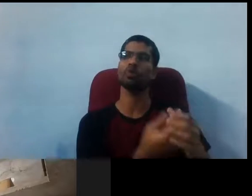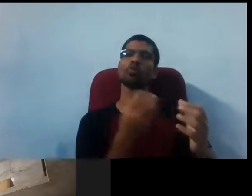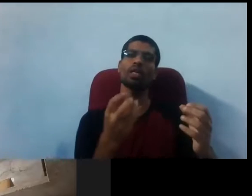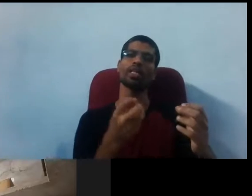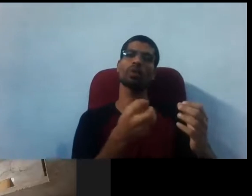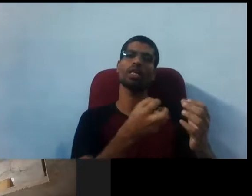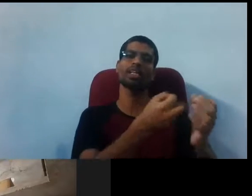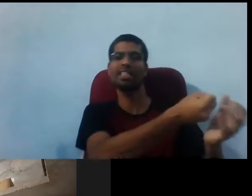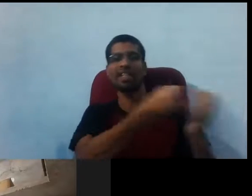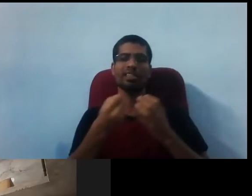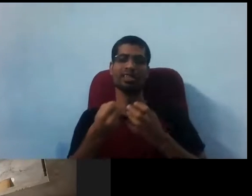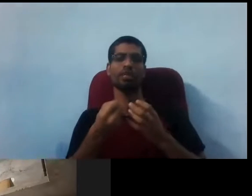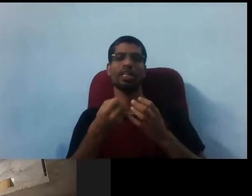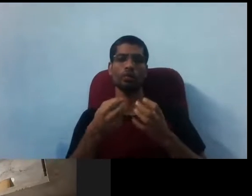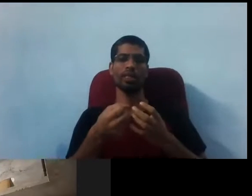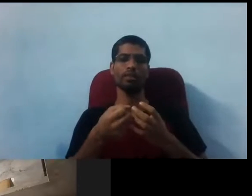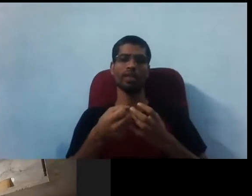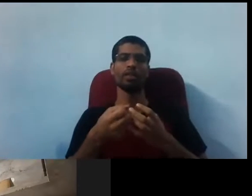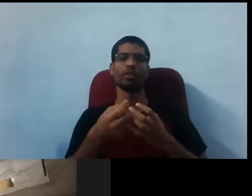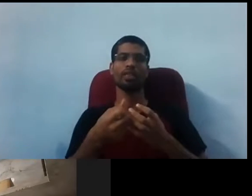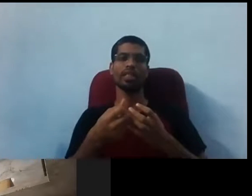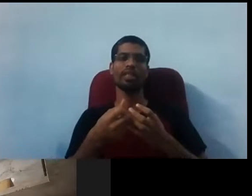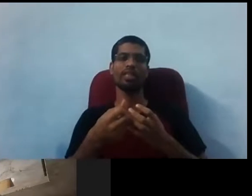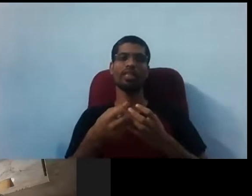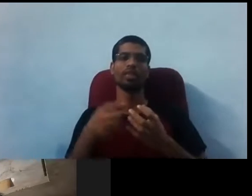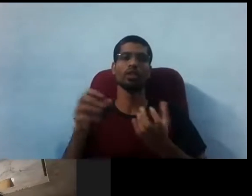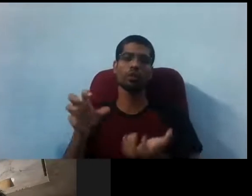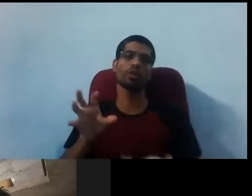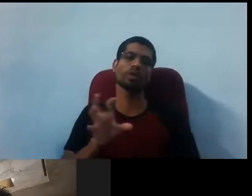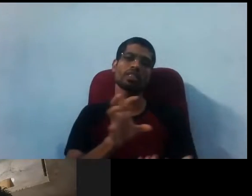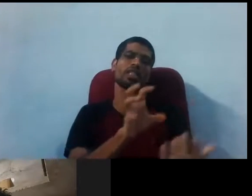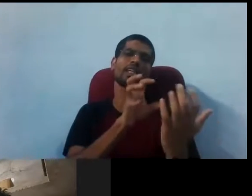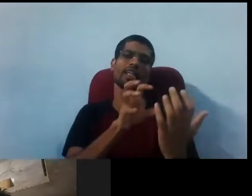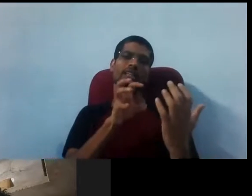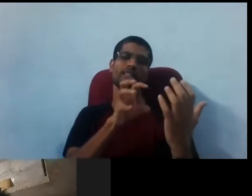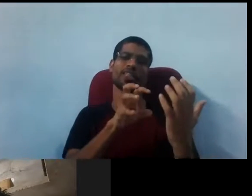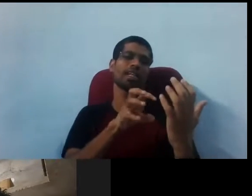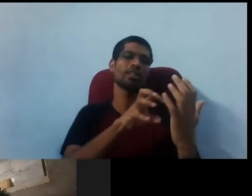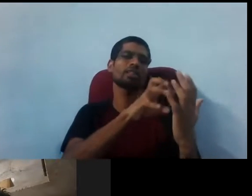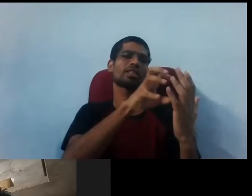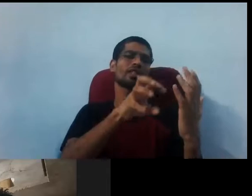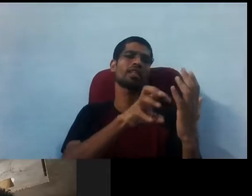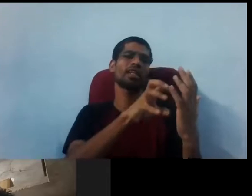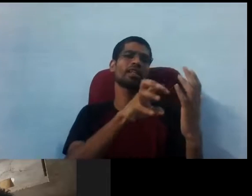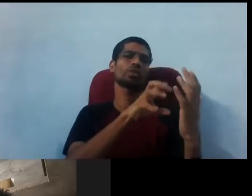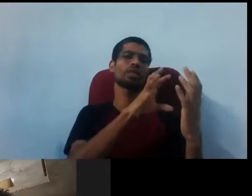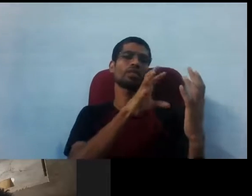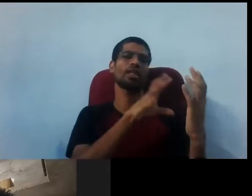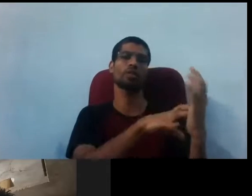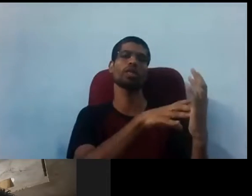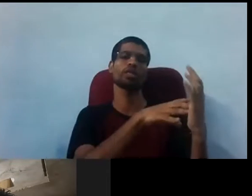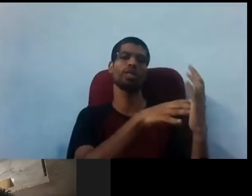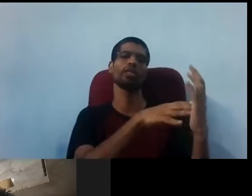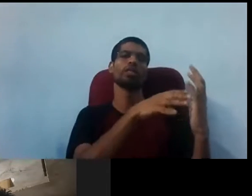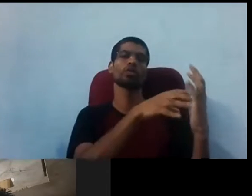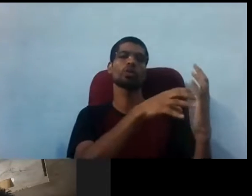है, मतलब चुंबक के द्वारा खींचने का क्षमता है वो मेटल में, तो क्या किया जाएगा, चुंबक को नजदीक लिया जाएगा, जिसके चलते अगर कुछ